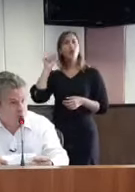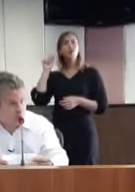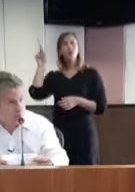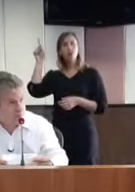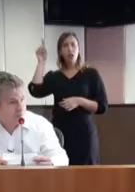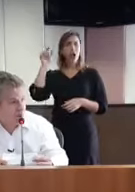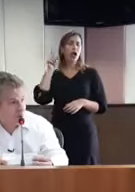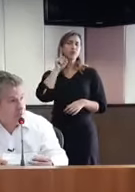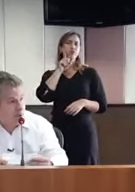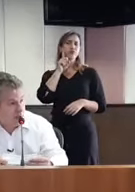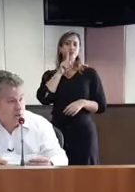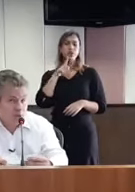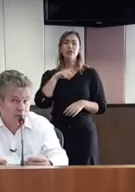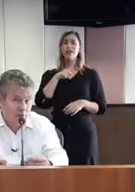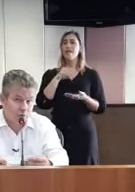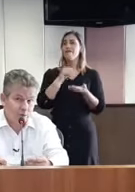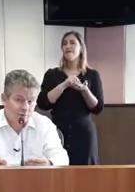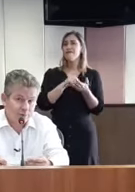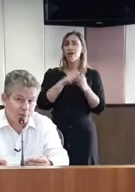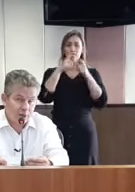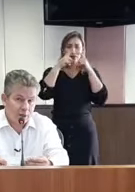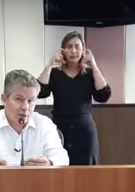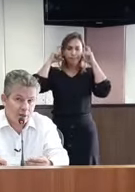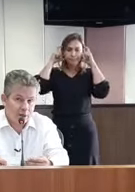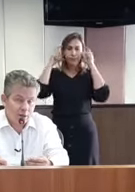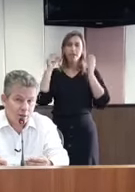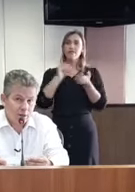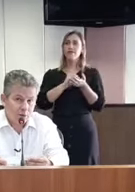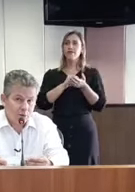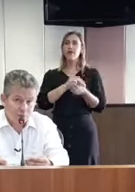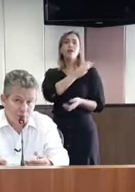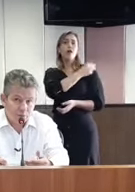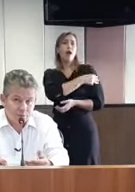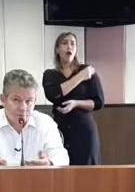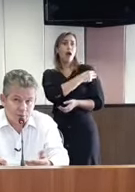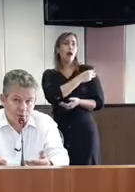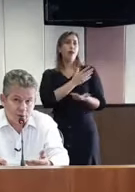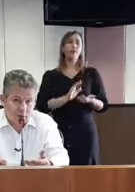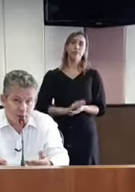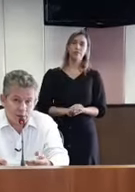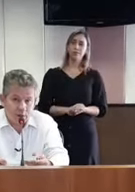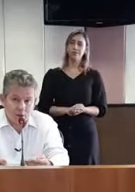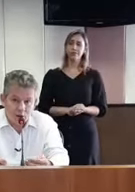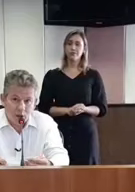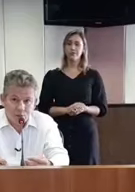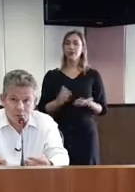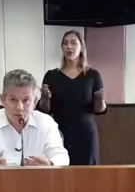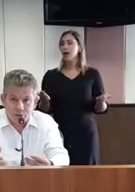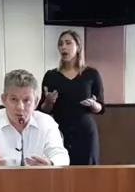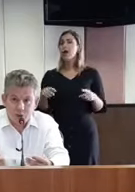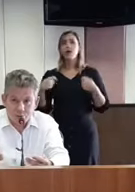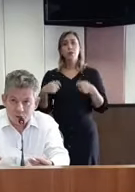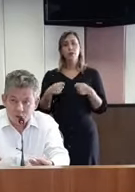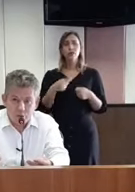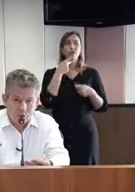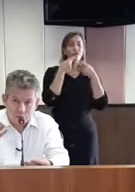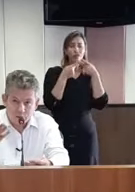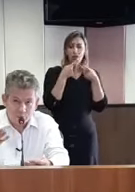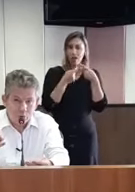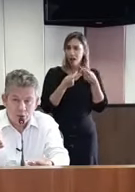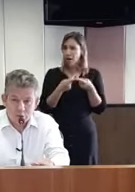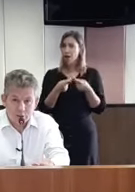está faltando EPI nos Estados Unidos. Meus amigos, nessa hora eu preciso que as